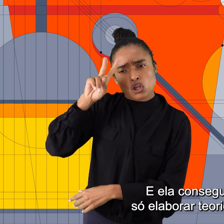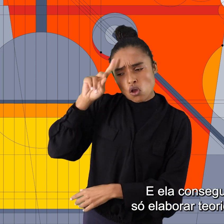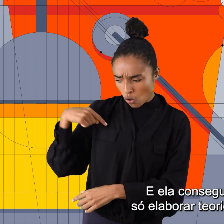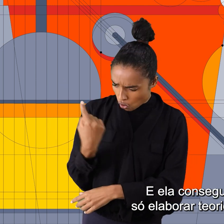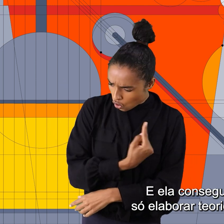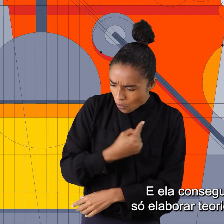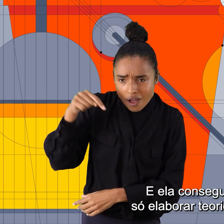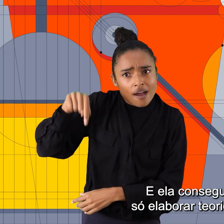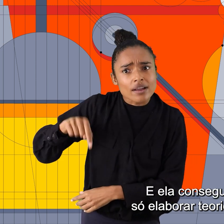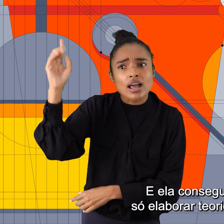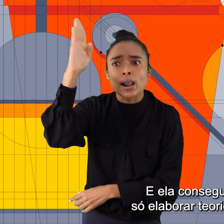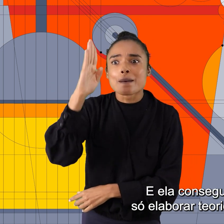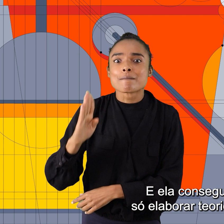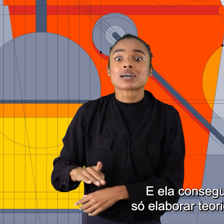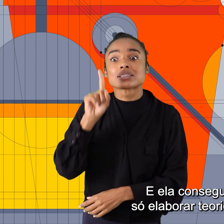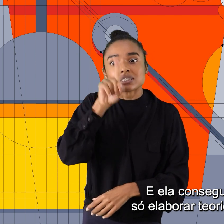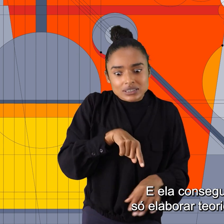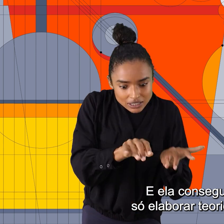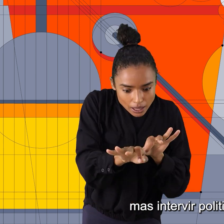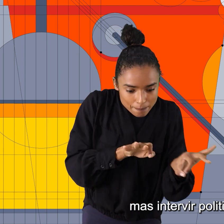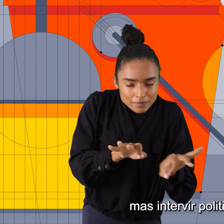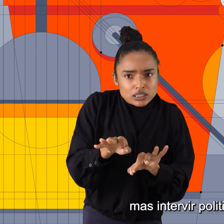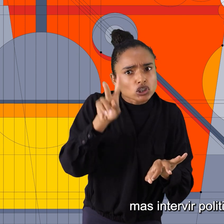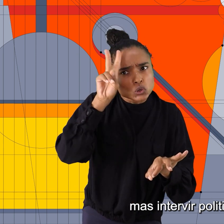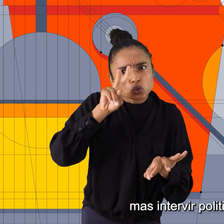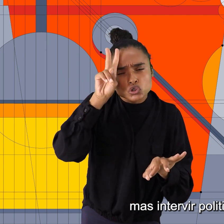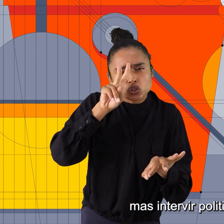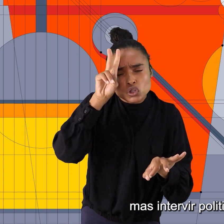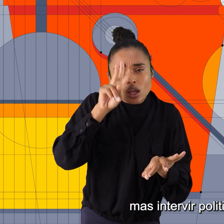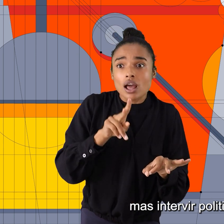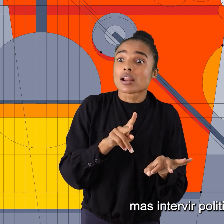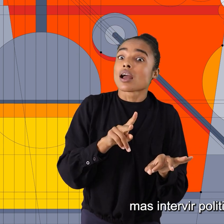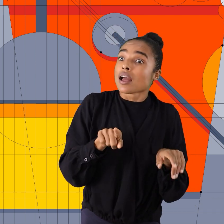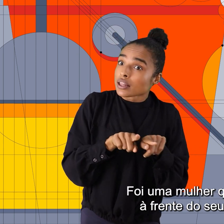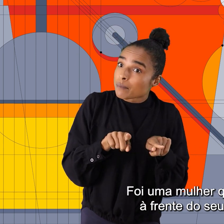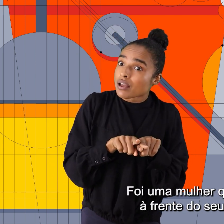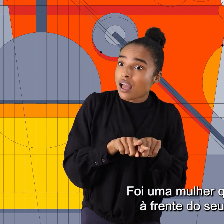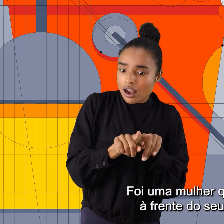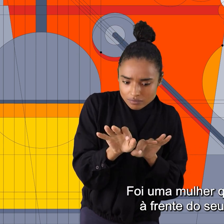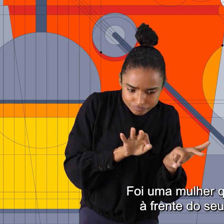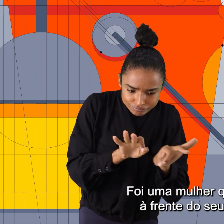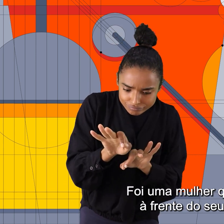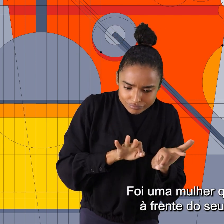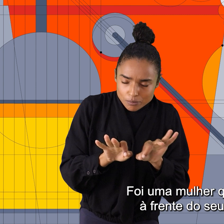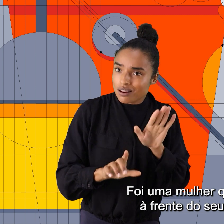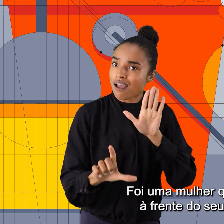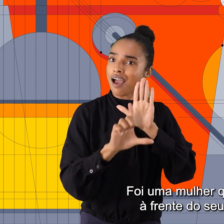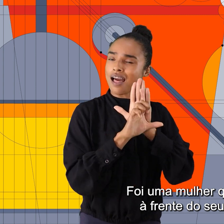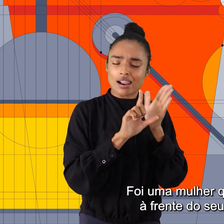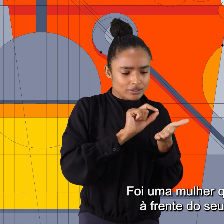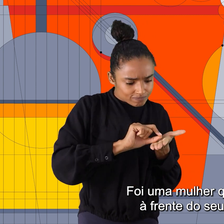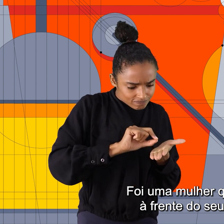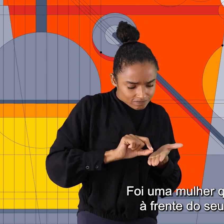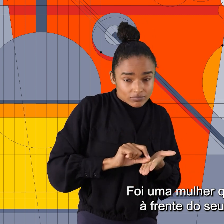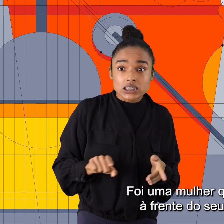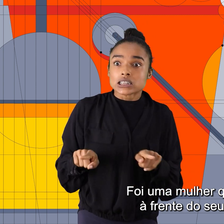conseguiu não só elaborar teoricamente, mas intervir politicamente. Foi uma mulher que esteve à frente